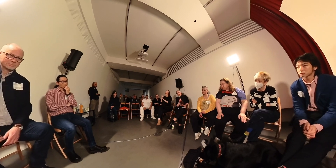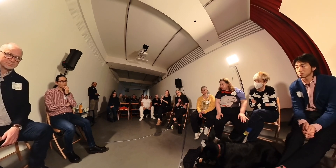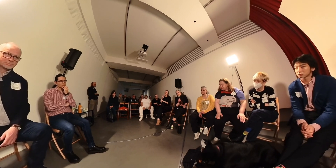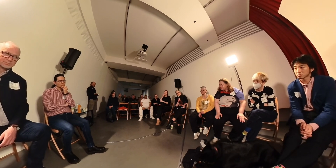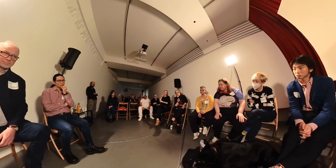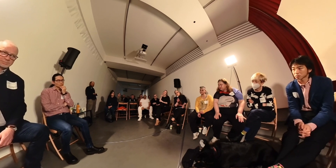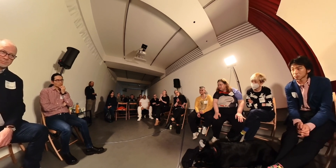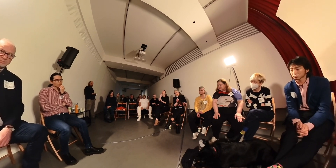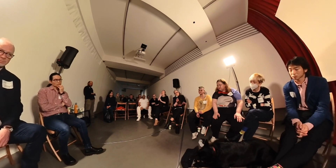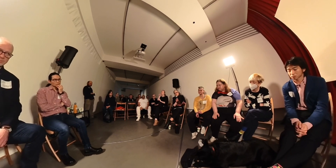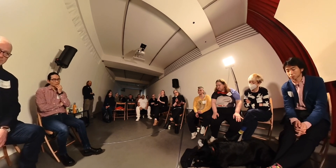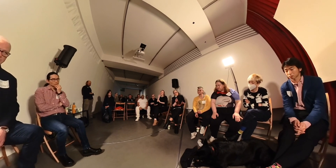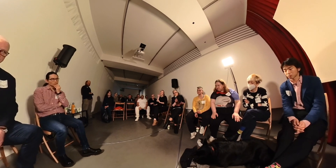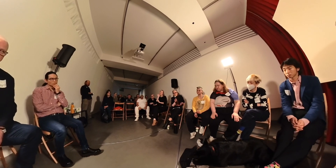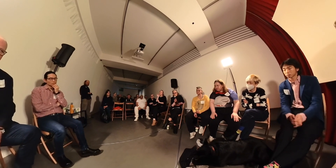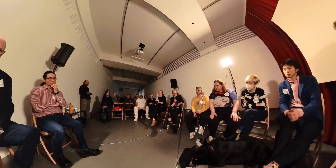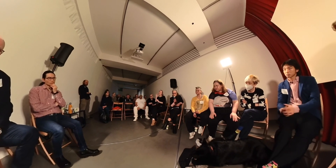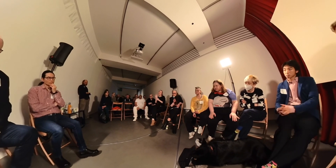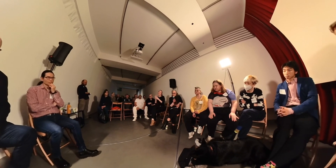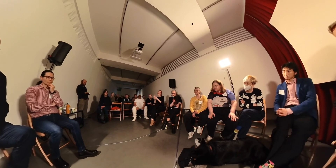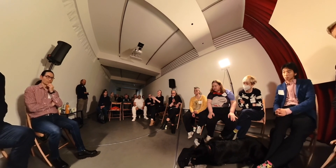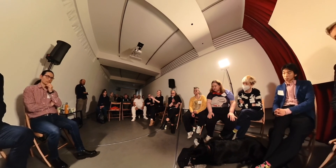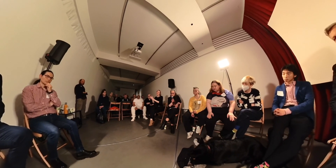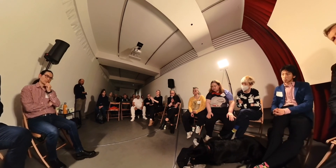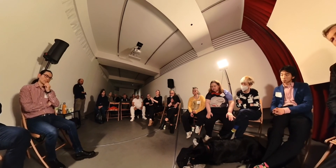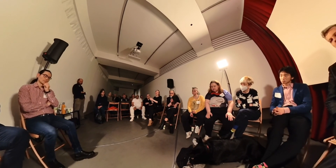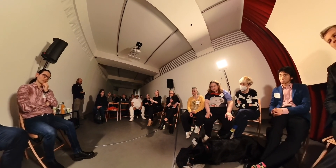s určitými atributy u těch lidí.